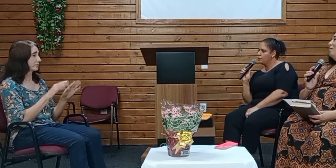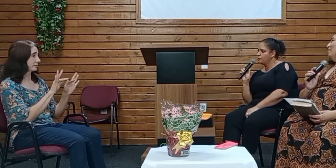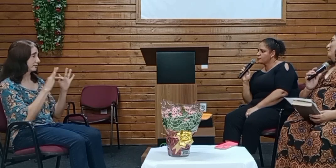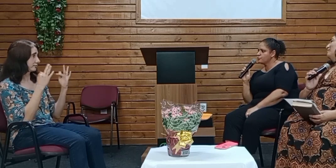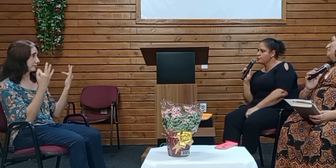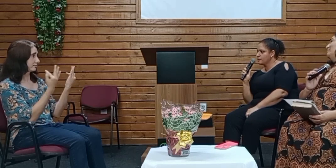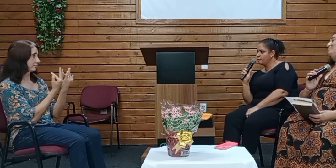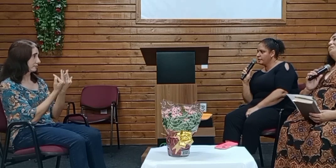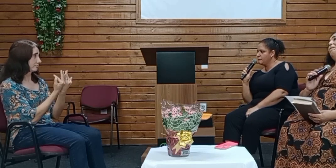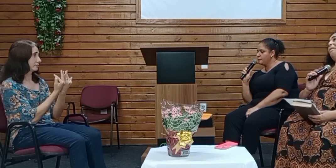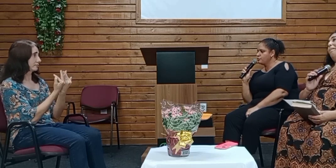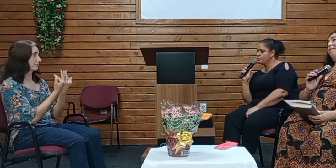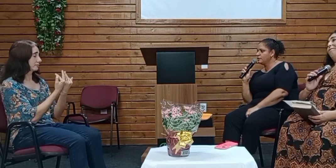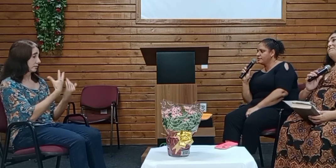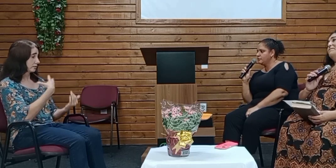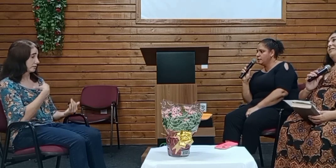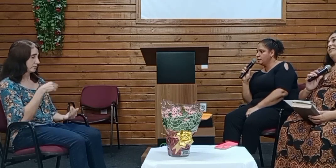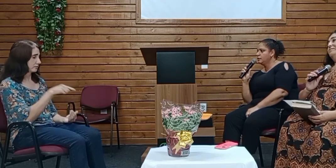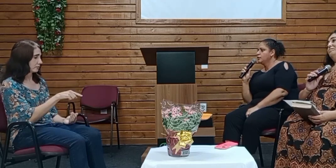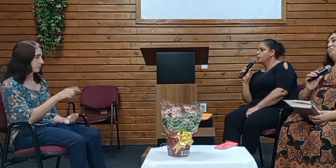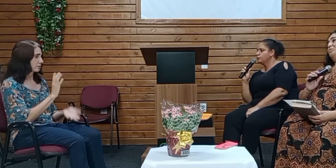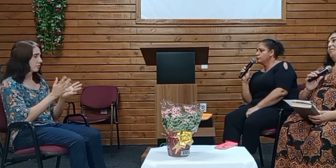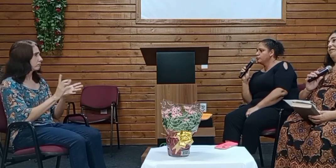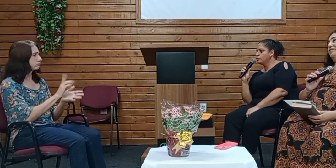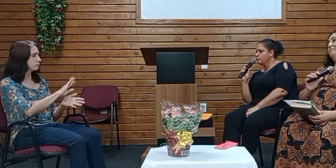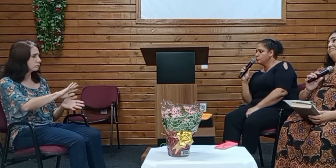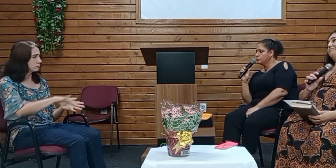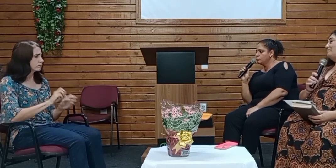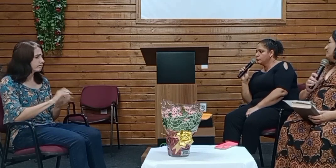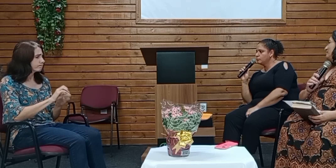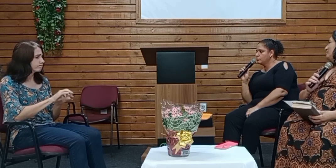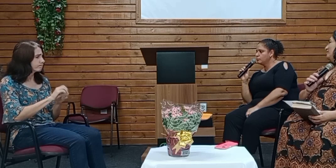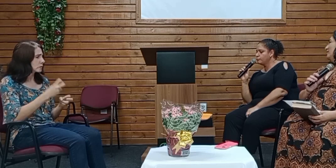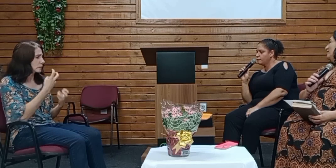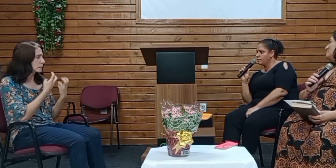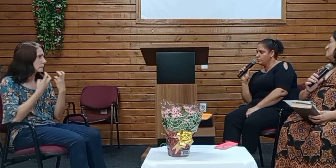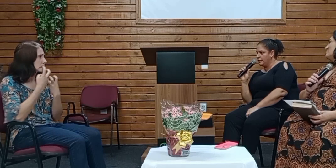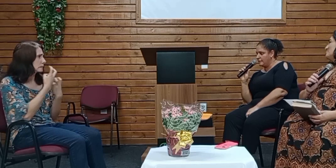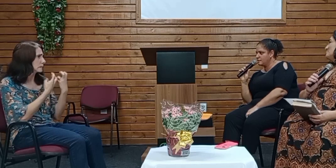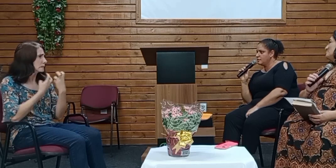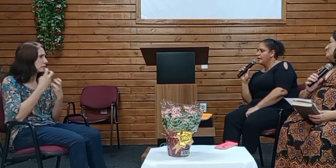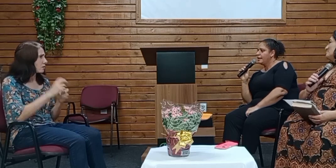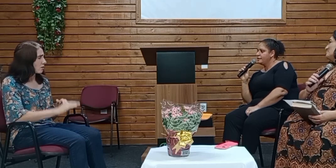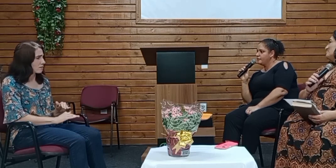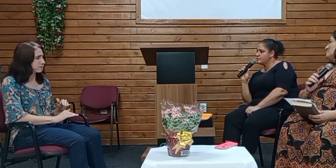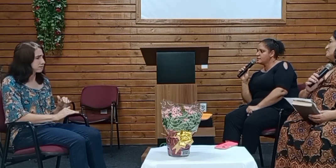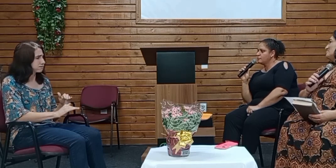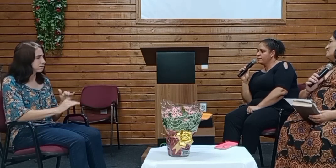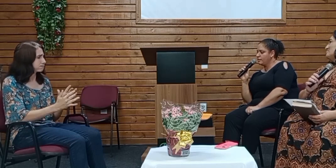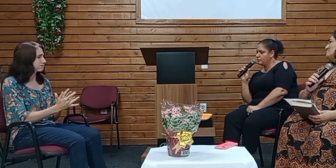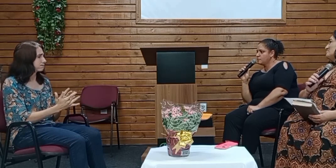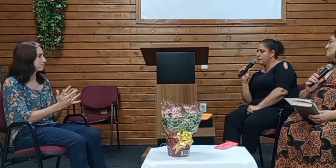Não, alguns surdos, né? Porque depende muito da família. Quando o nasce, aí eles